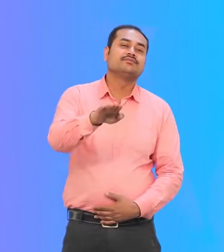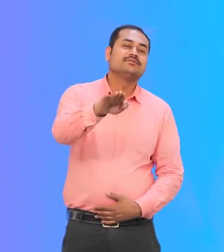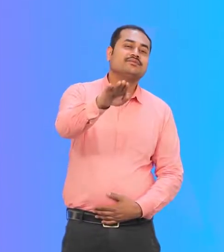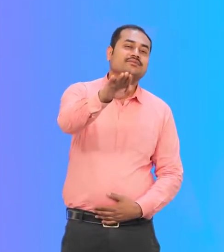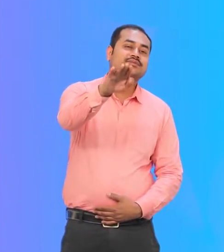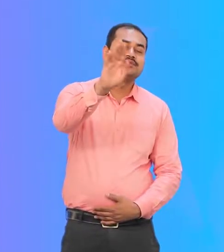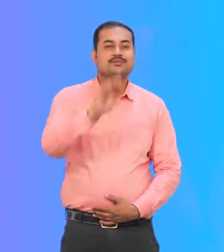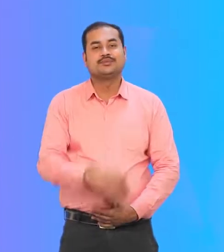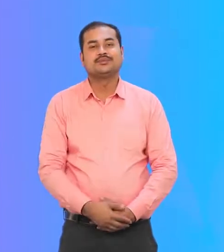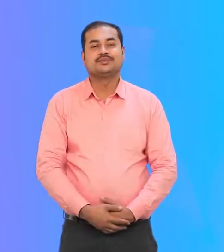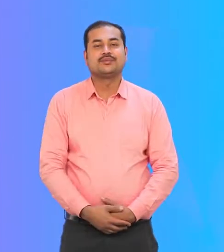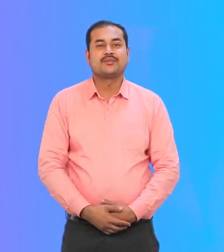कर सकते हैं